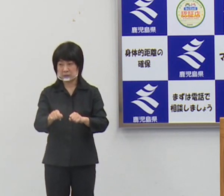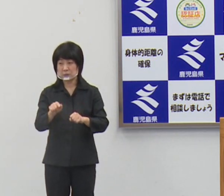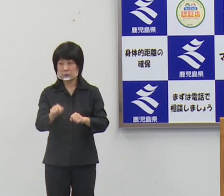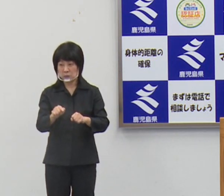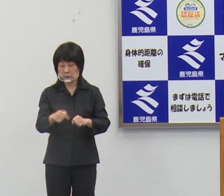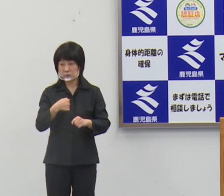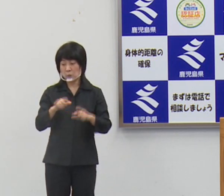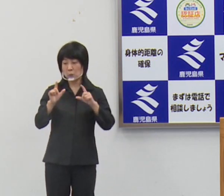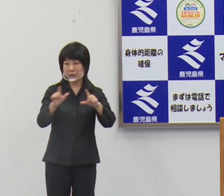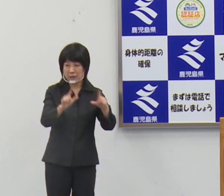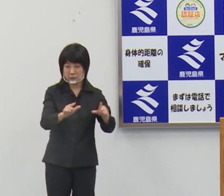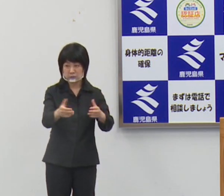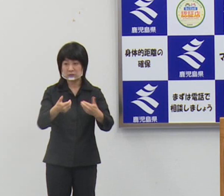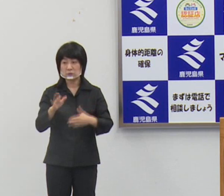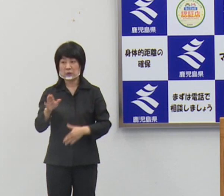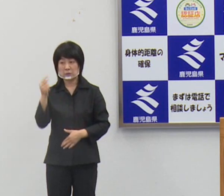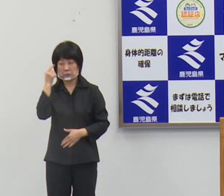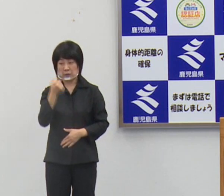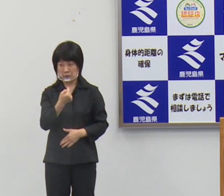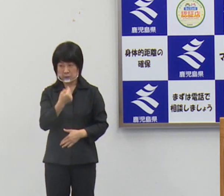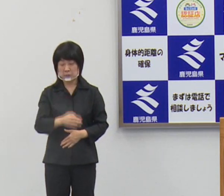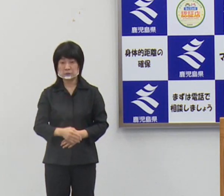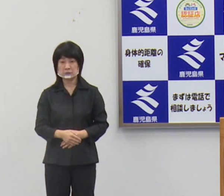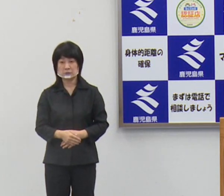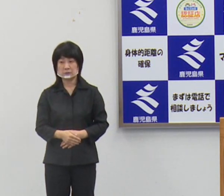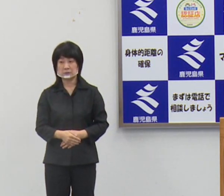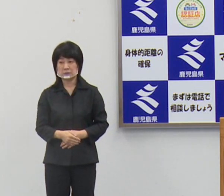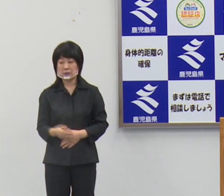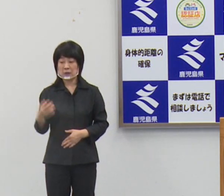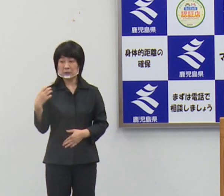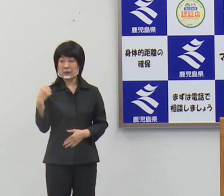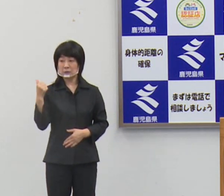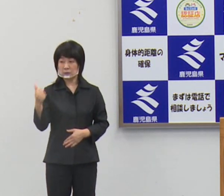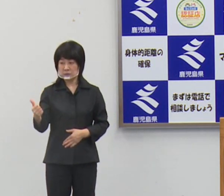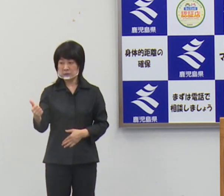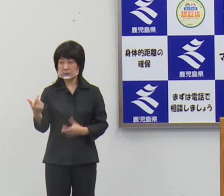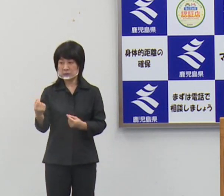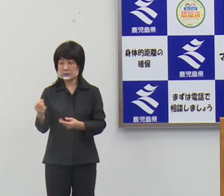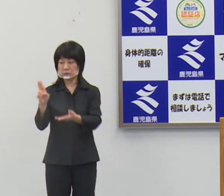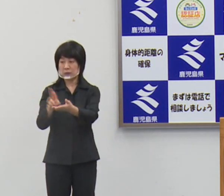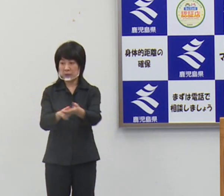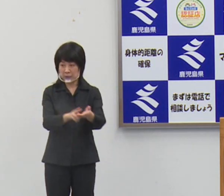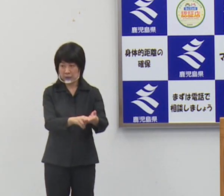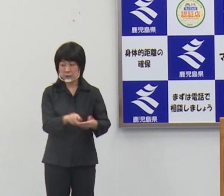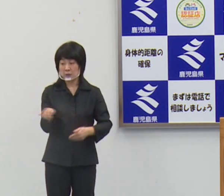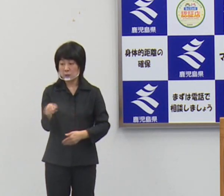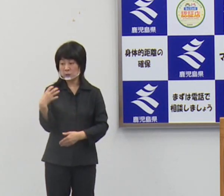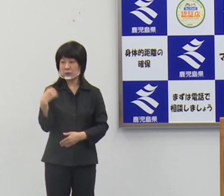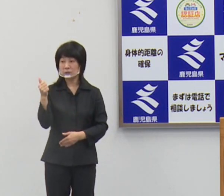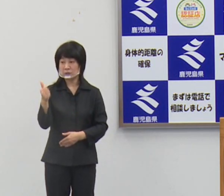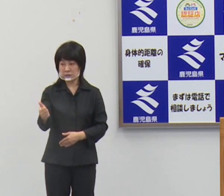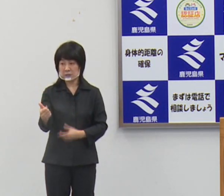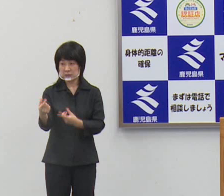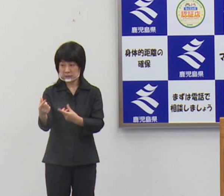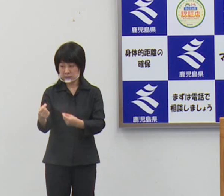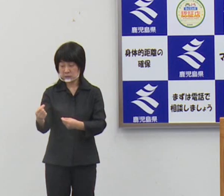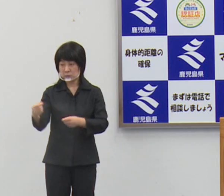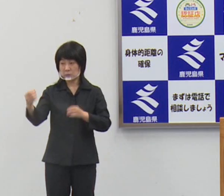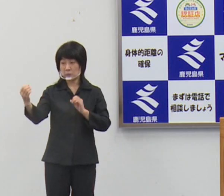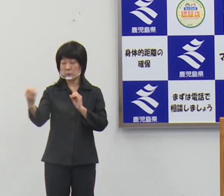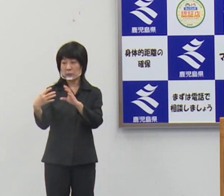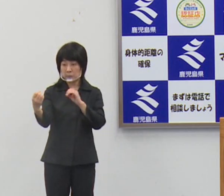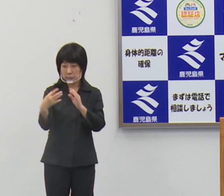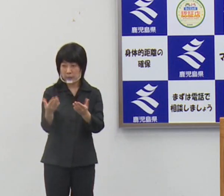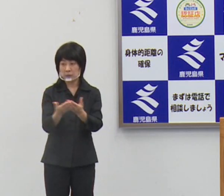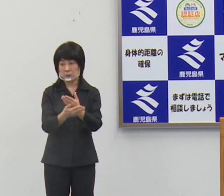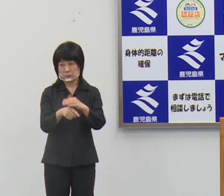る必要があるというふうに思っていることと、まあ、やはり担当者を決めて、必ずその人が責任を持って伝えるというような形